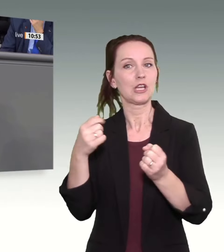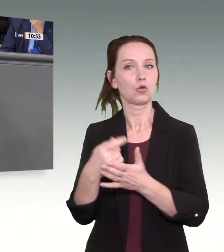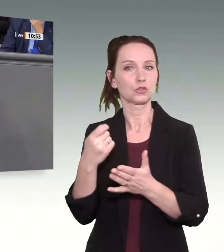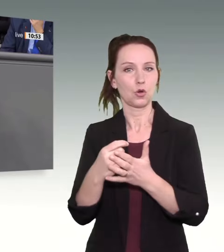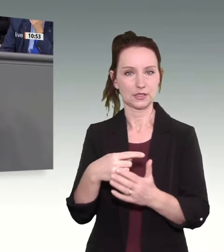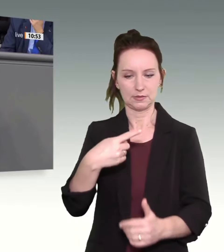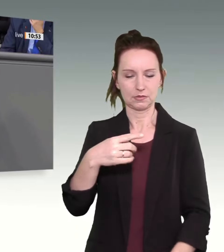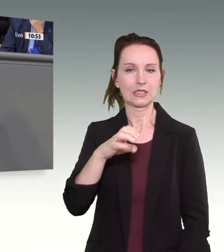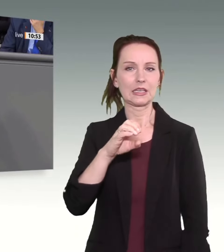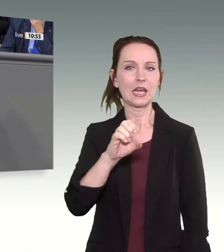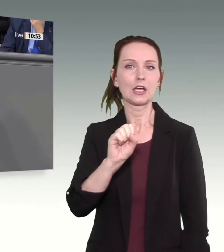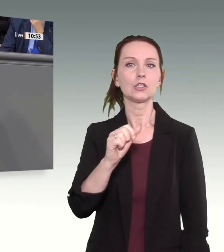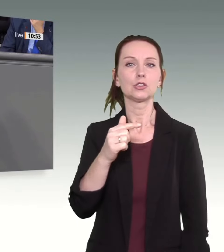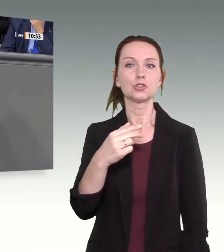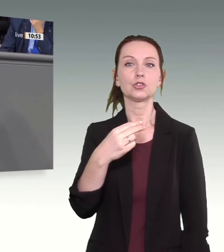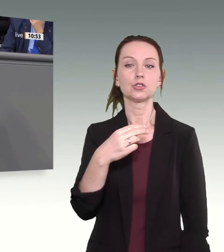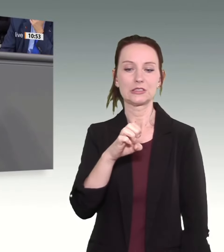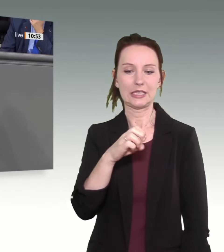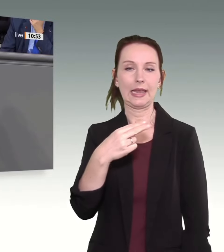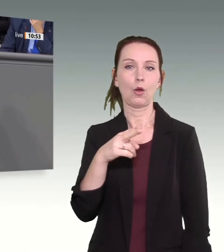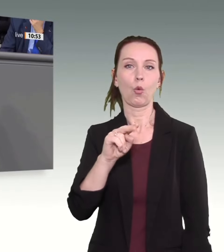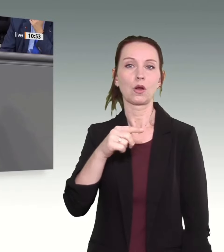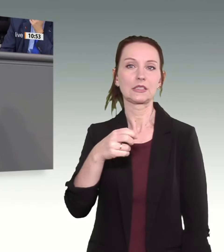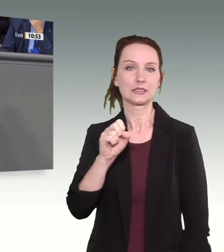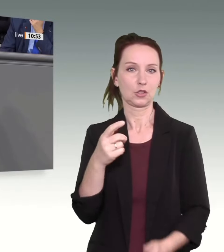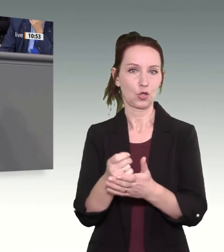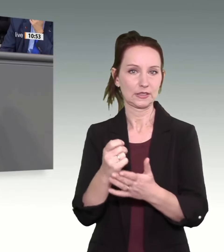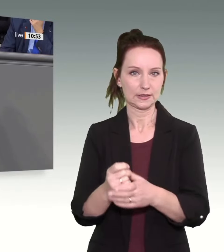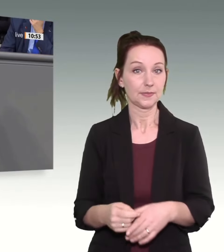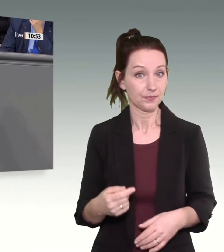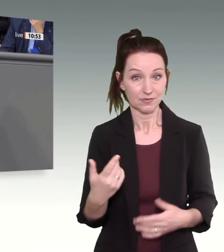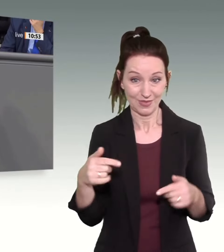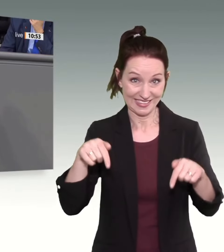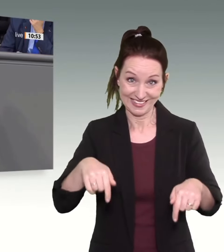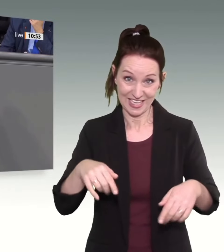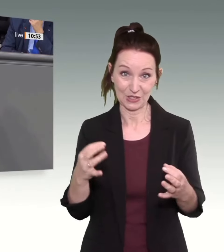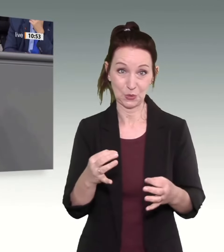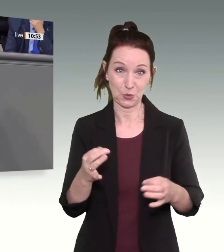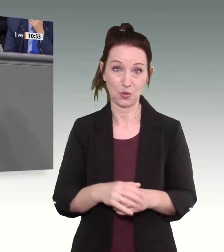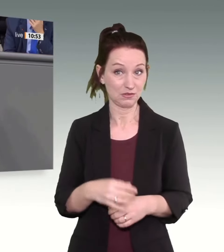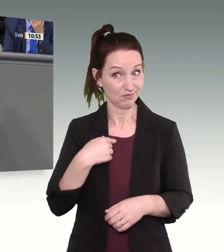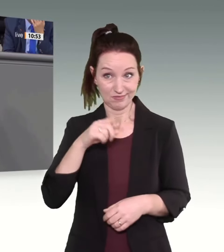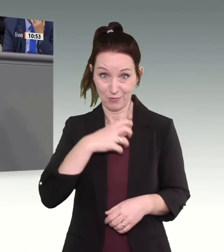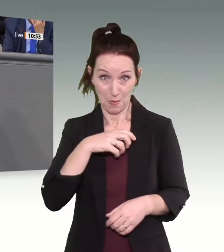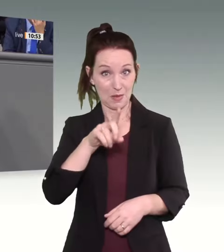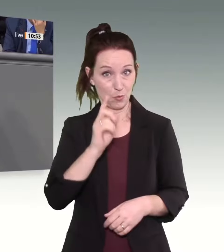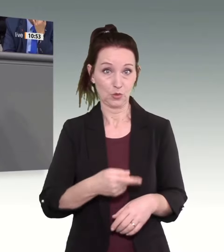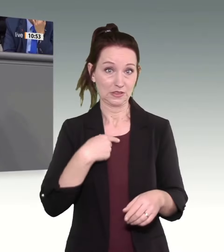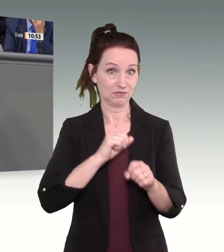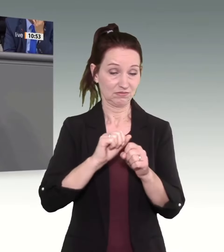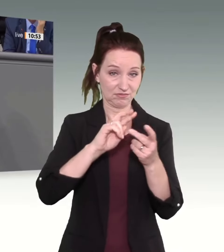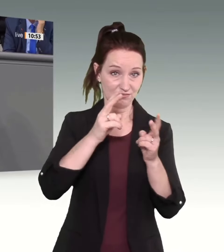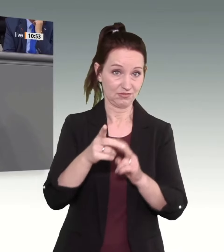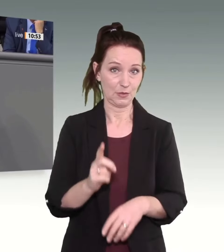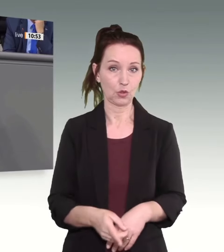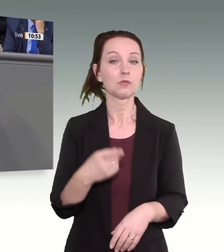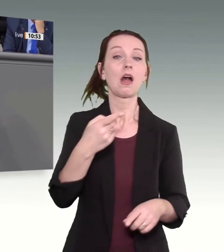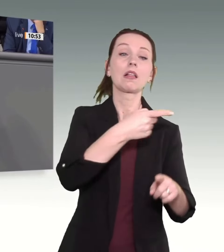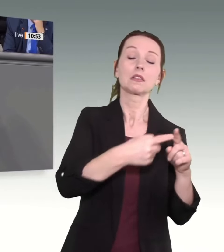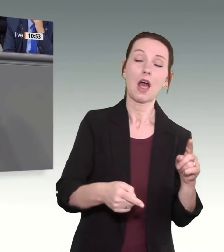wir handeln. Und der eine Teil, dass die Zinsen schuld sind, dass die Materialkosten schuld sind, dass die